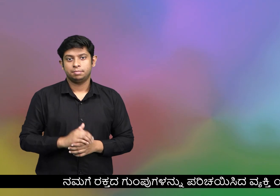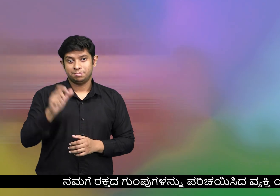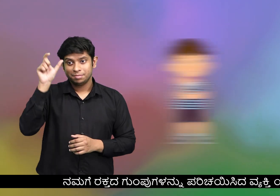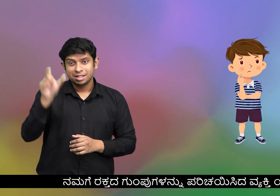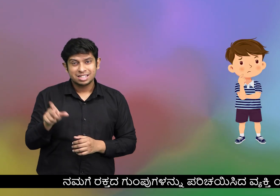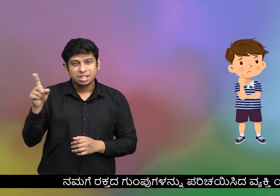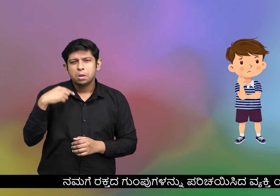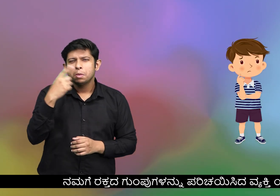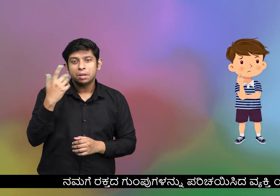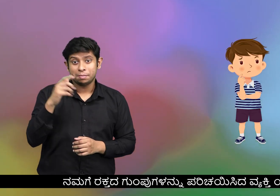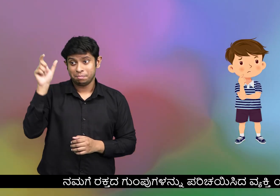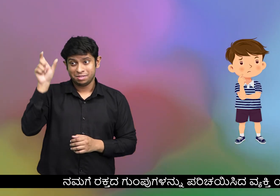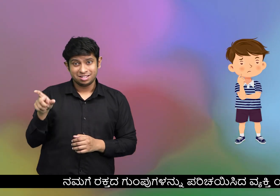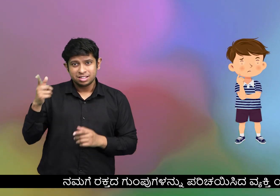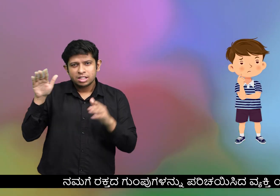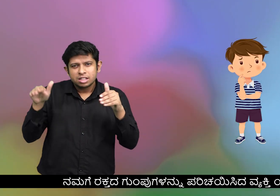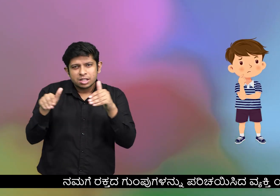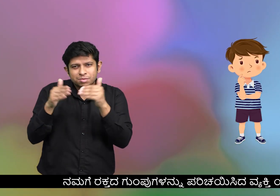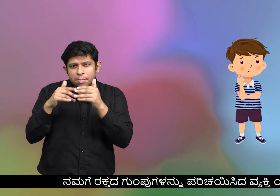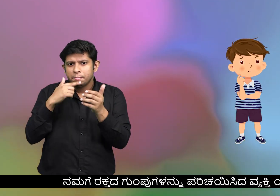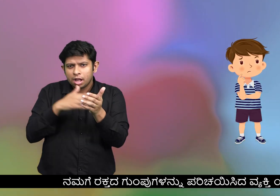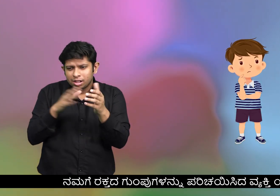ನಮಗೆ ರಕ್ತದ ಗುಂಪುಗಳನ್ನು ಪರಿಚಯಿಸಿದ ವ್ಯಕ್ತಿ ಯಾರು?